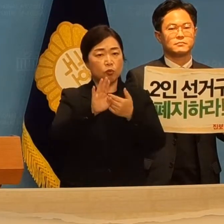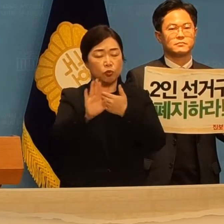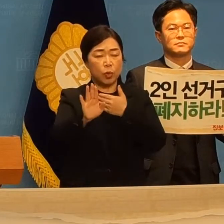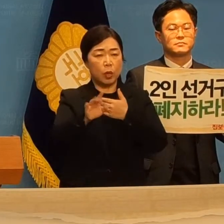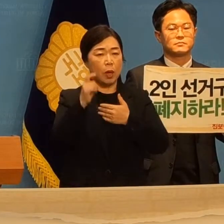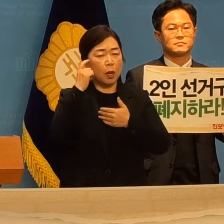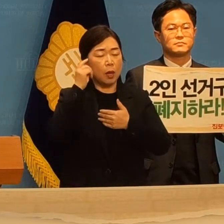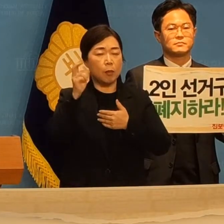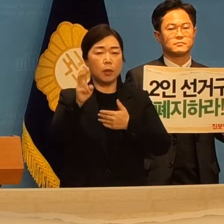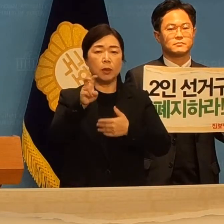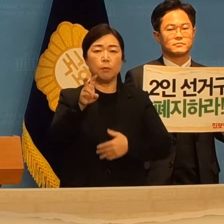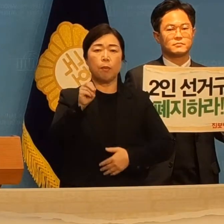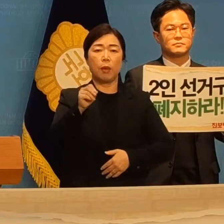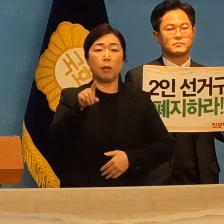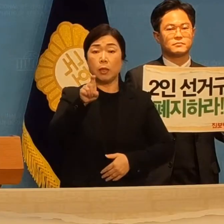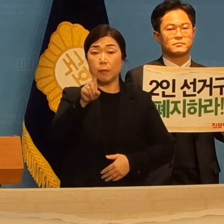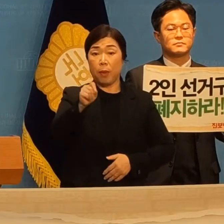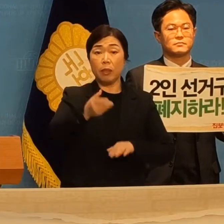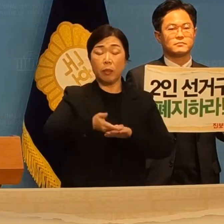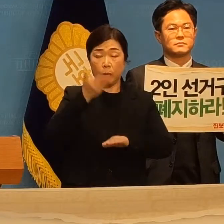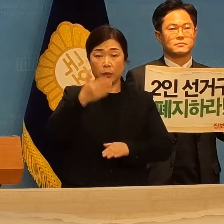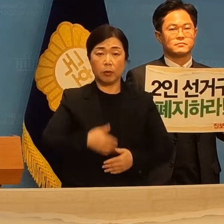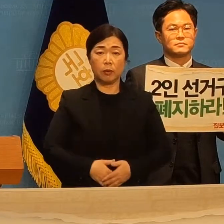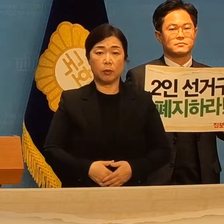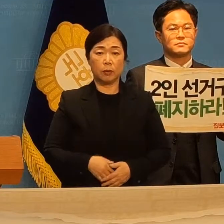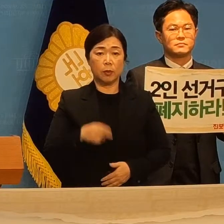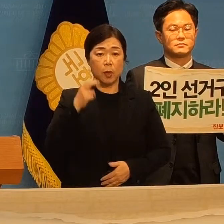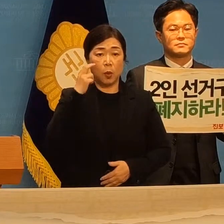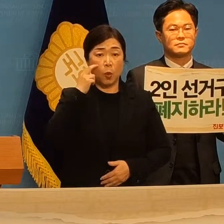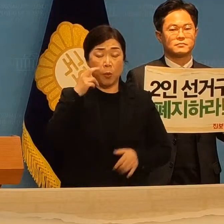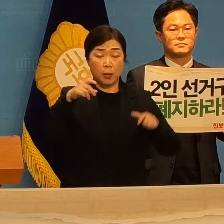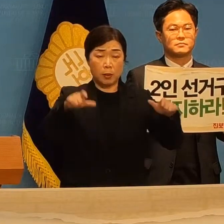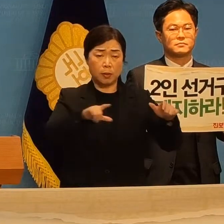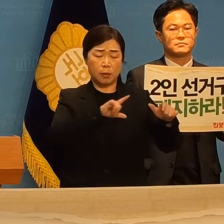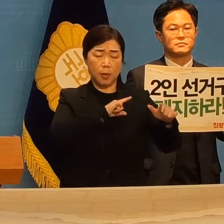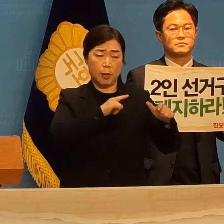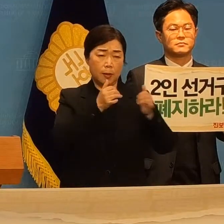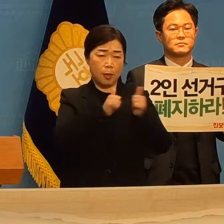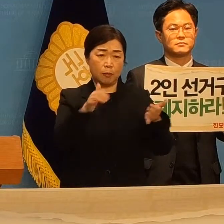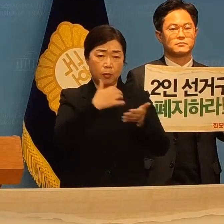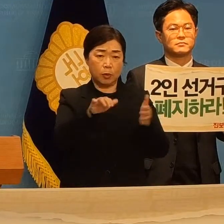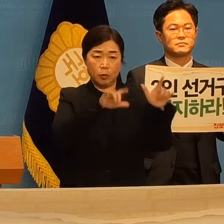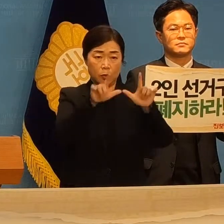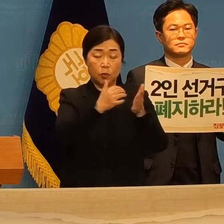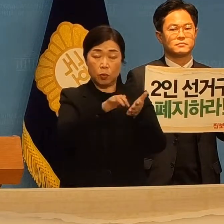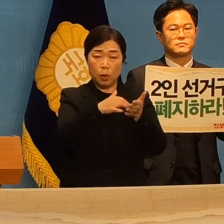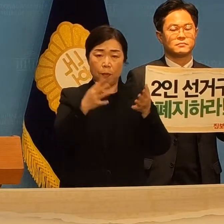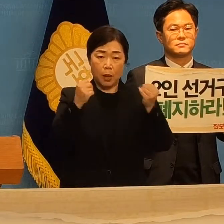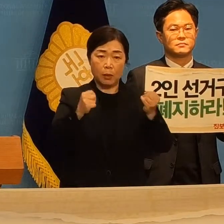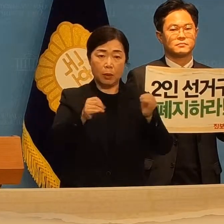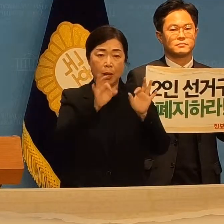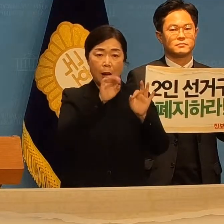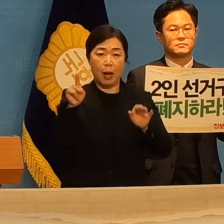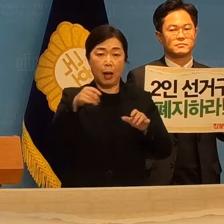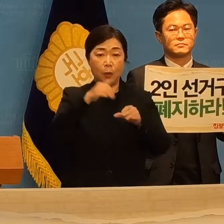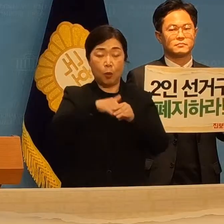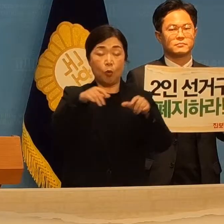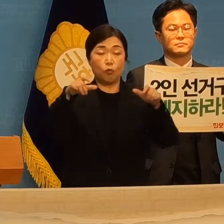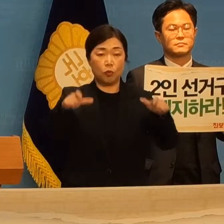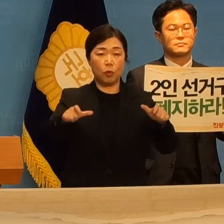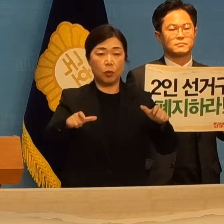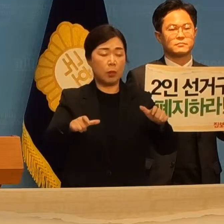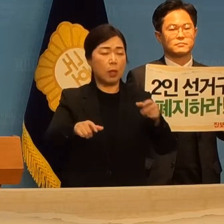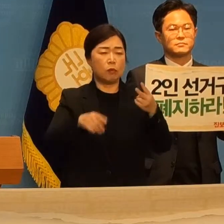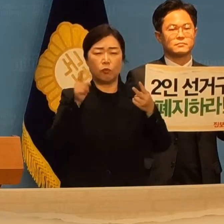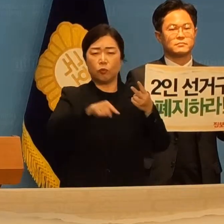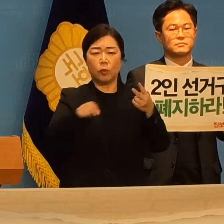넘는 상황입니다. 송파에서 가장 인구가 많은 아 선거구가 인구 비율상 3인 선거구가